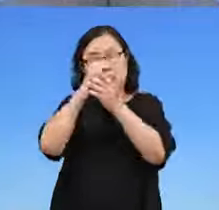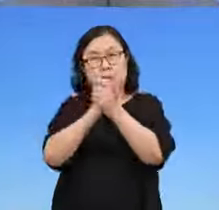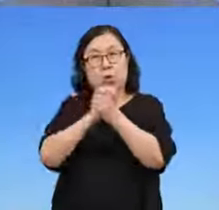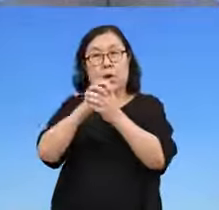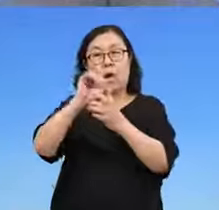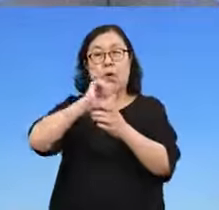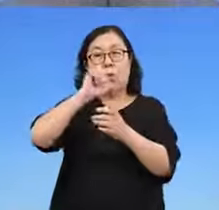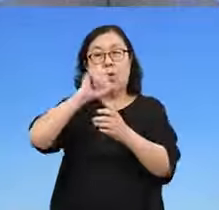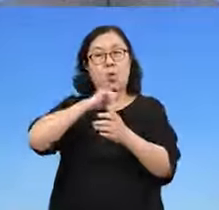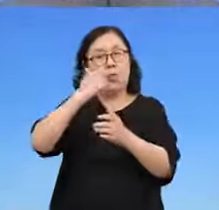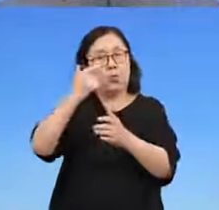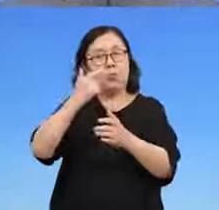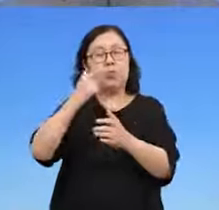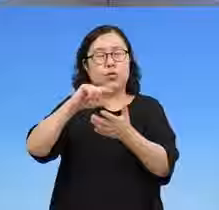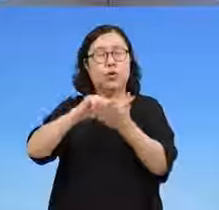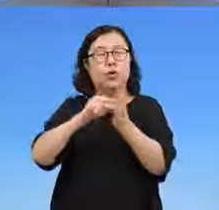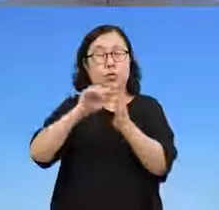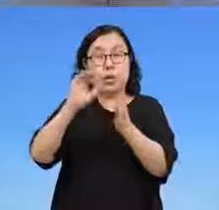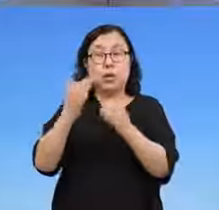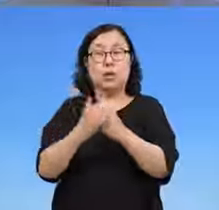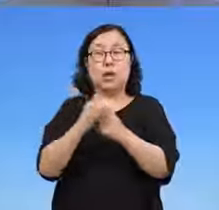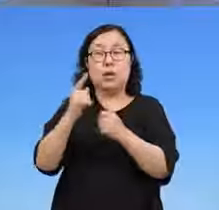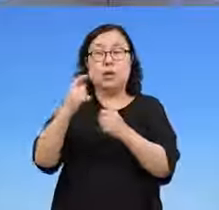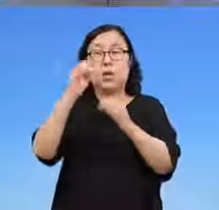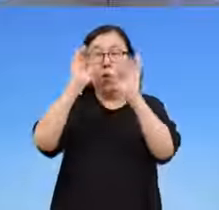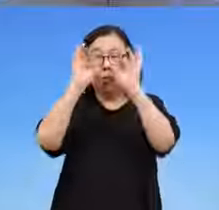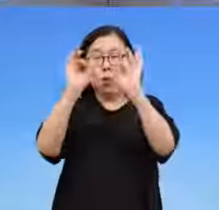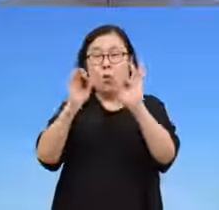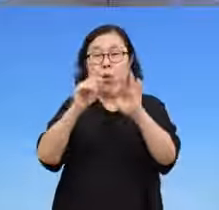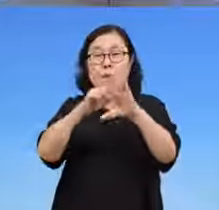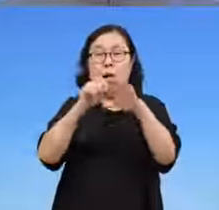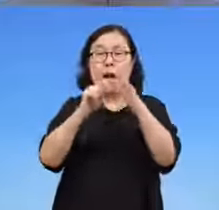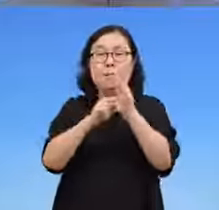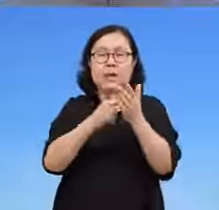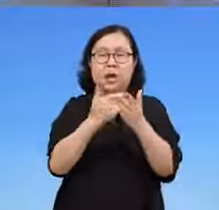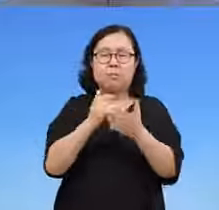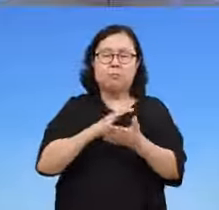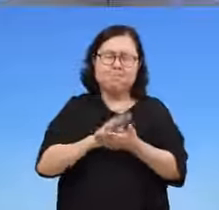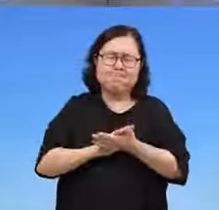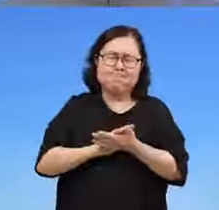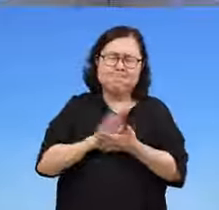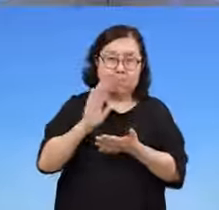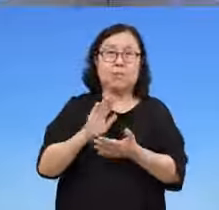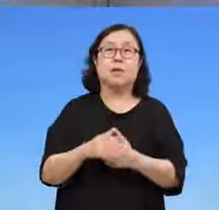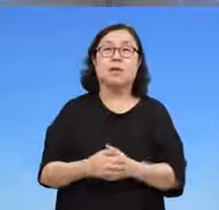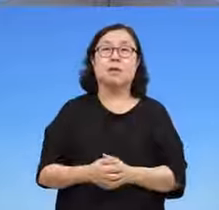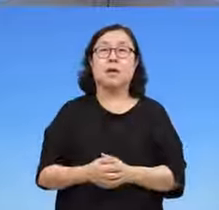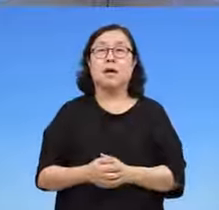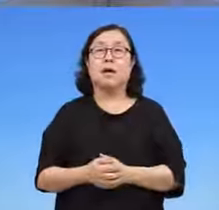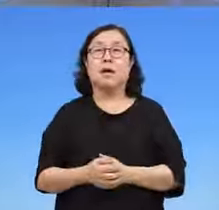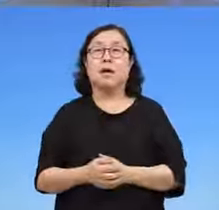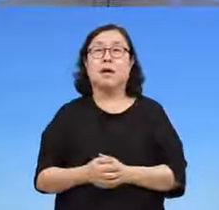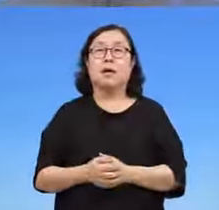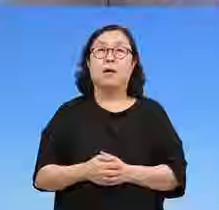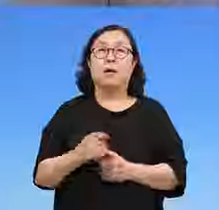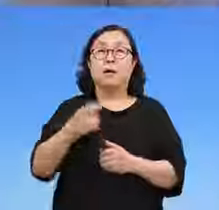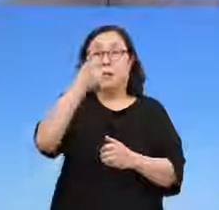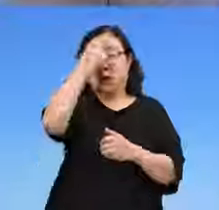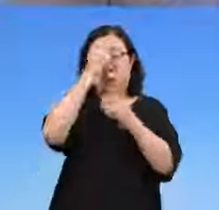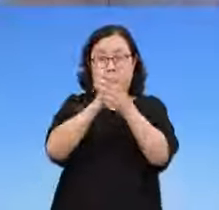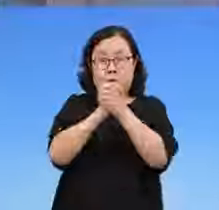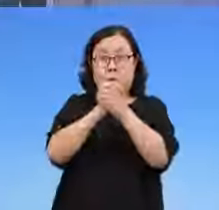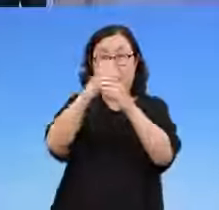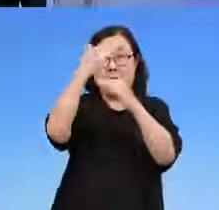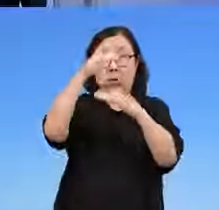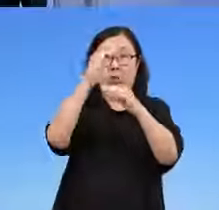한 5, 6분 긴 기도인데요, 제가 그걸 보면서 마음이 너무너무 뜨거워졌습니다. 그 기도 중에 이런 대목이